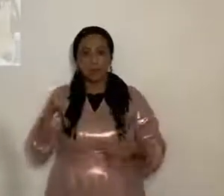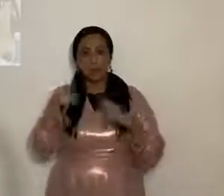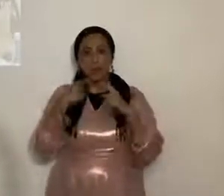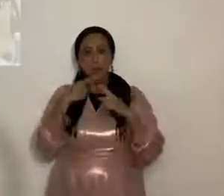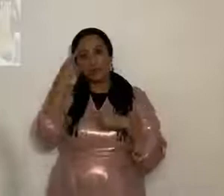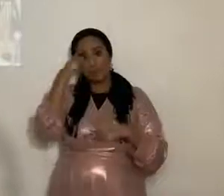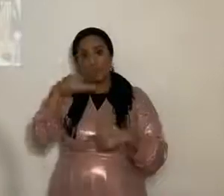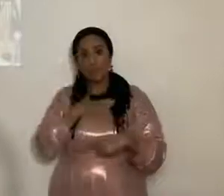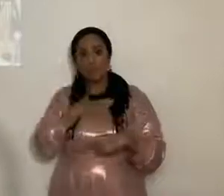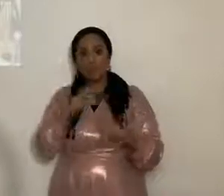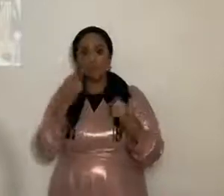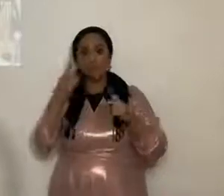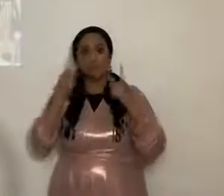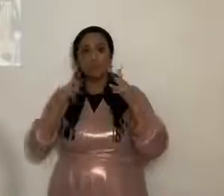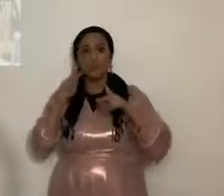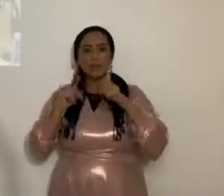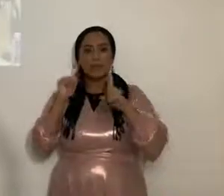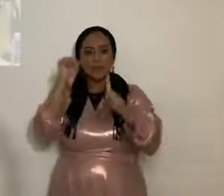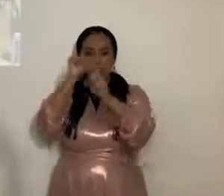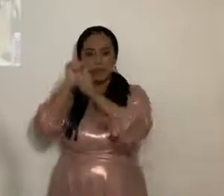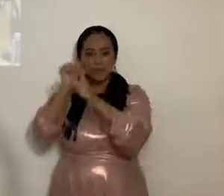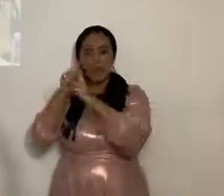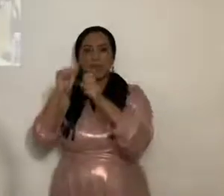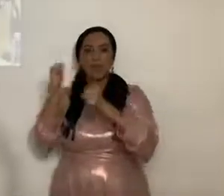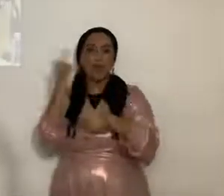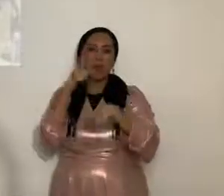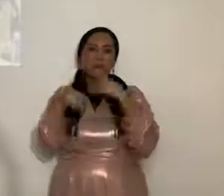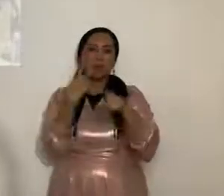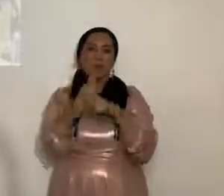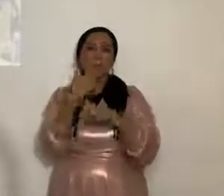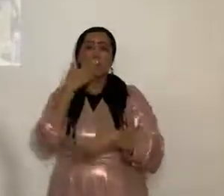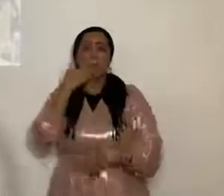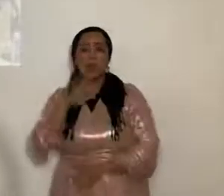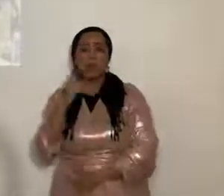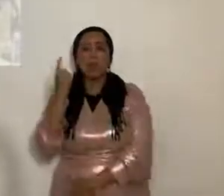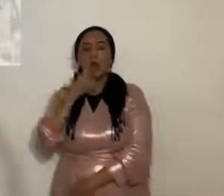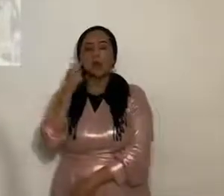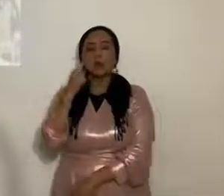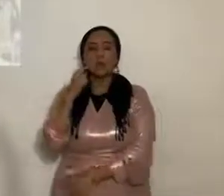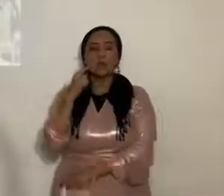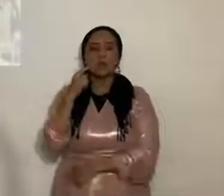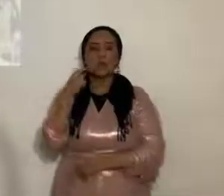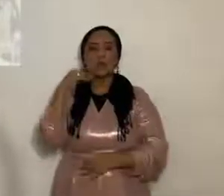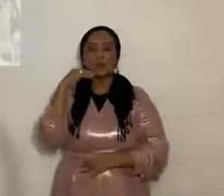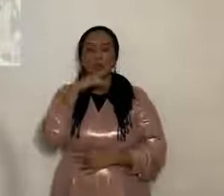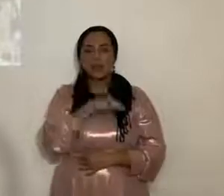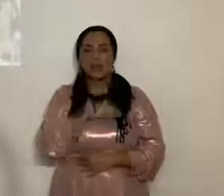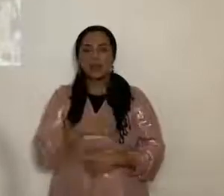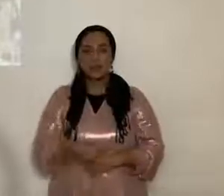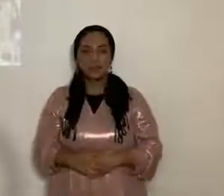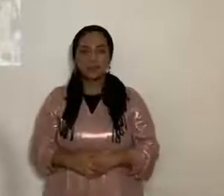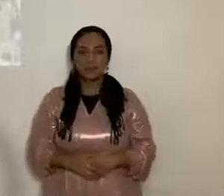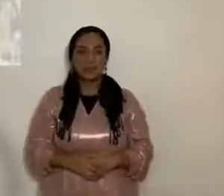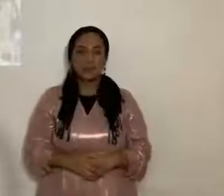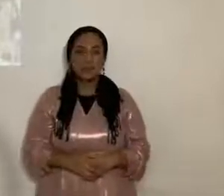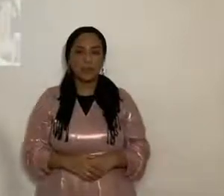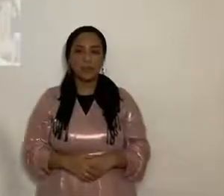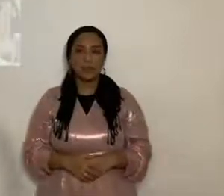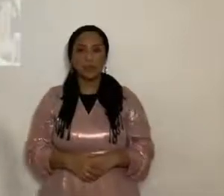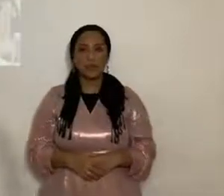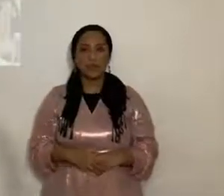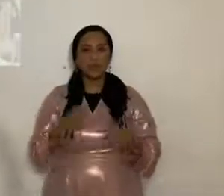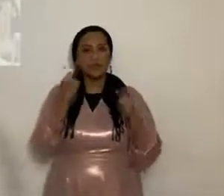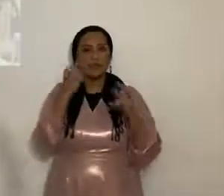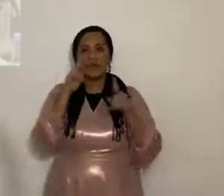atención, y os persigan, y os digan toda clase de mal contra vosotros. ¿Qué? Fuerte, mintiendo. ¿Cuánta gente no te